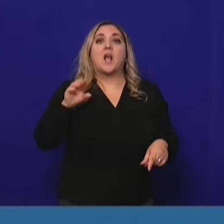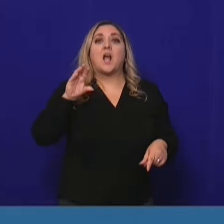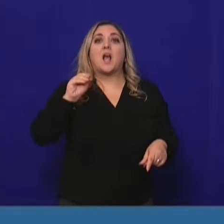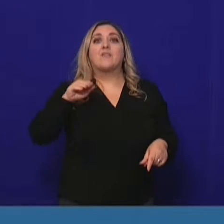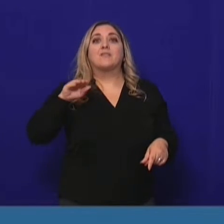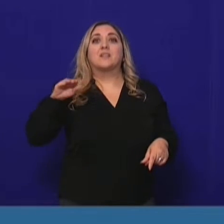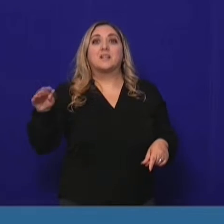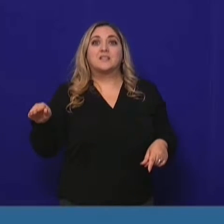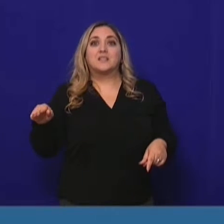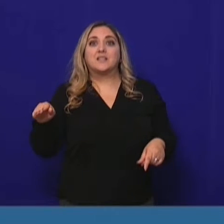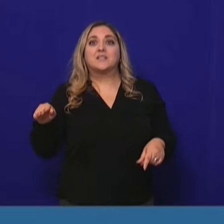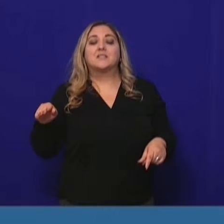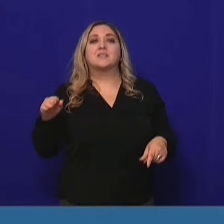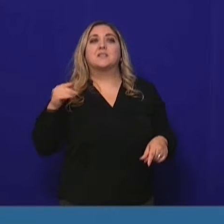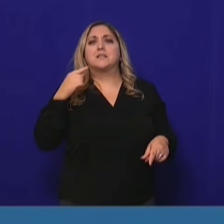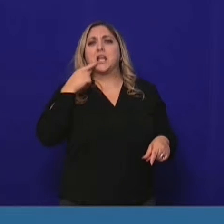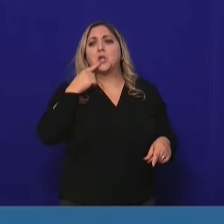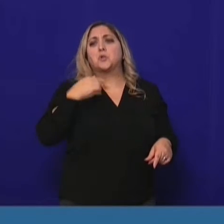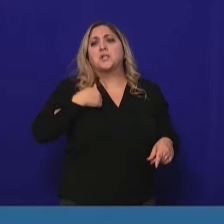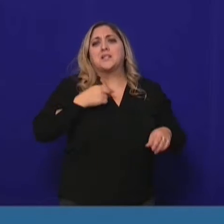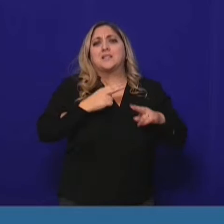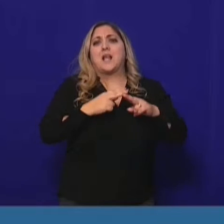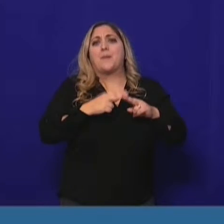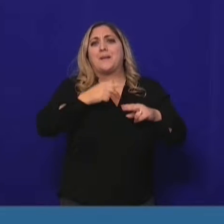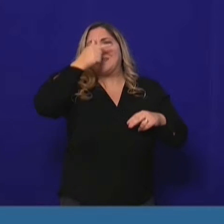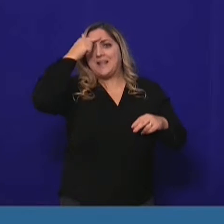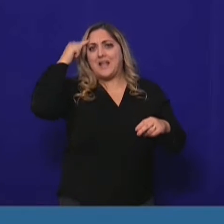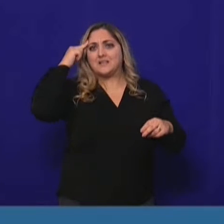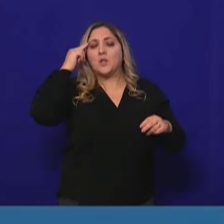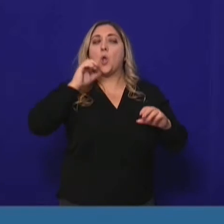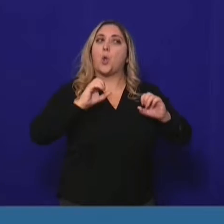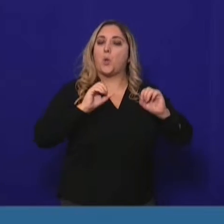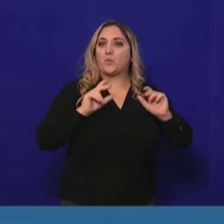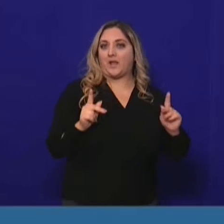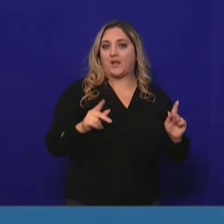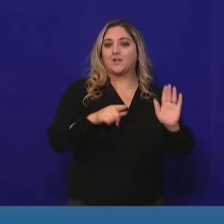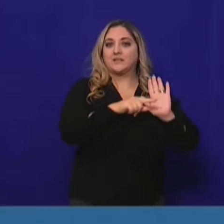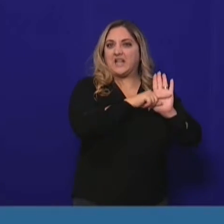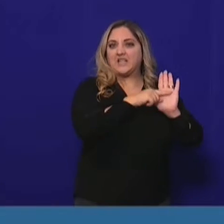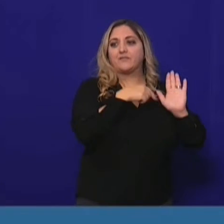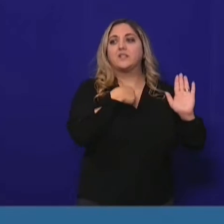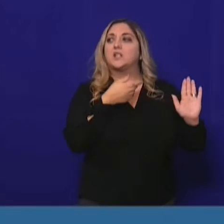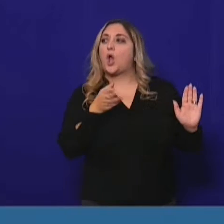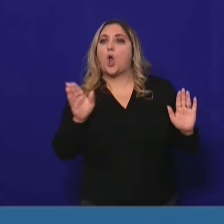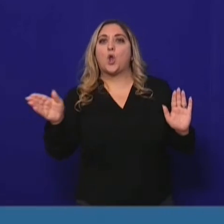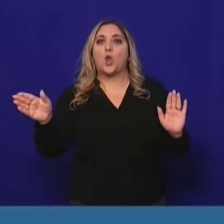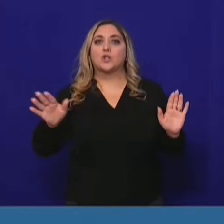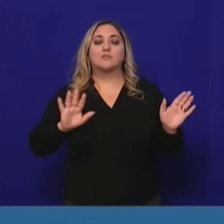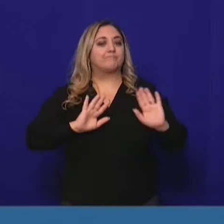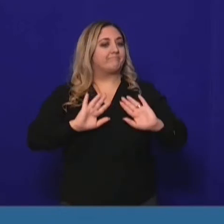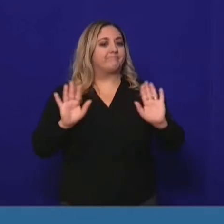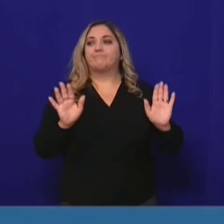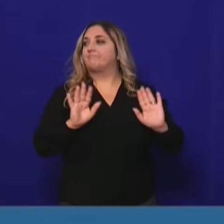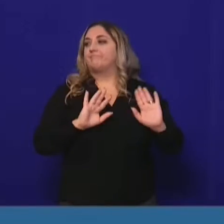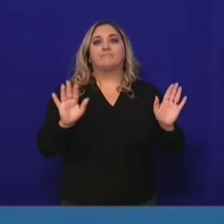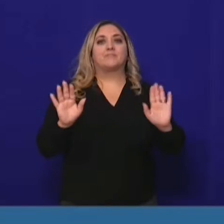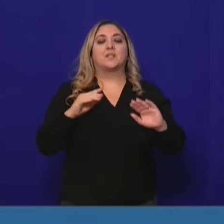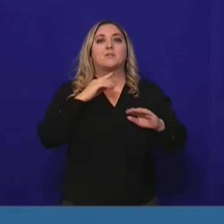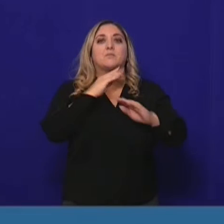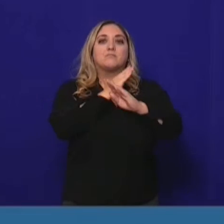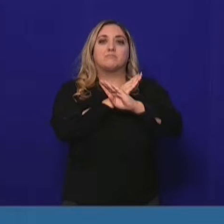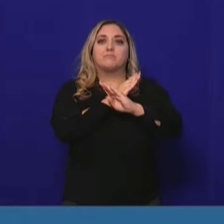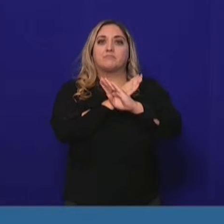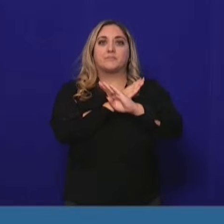ħasbuh immunity passport. Li inti tagħmel test allura tgħid mela jiena m'għandix il-mikrobu mela jiena safe. Muwa xejn minnu u minn